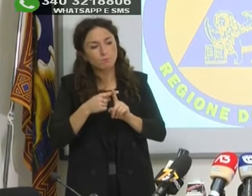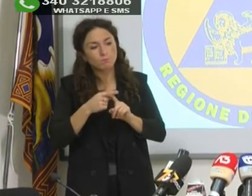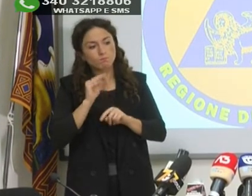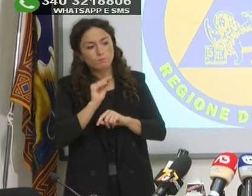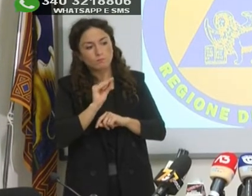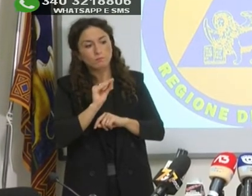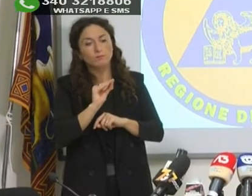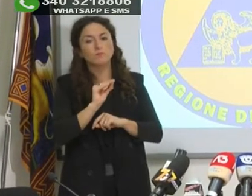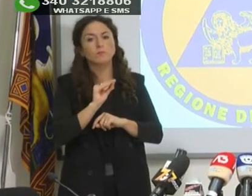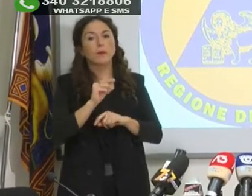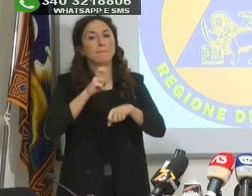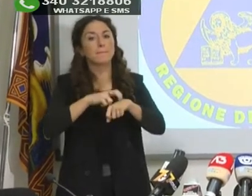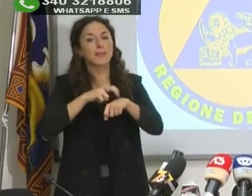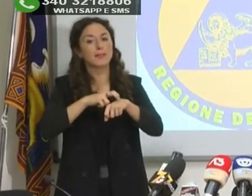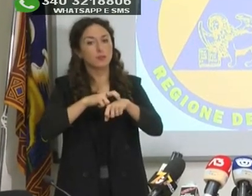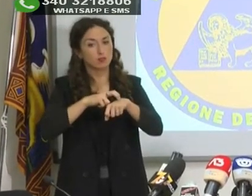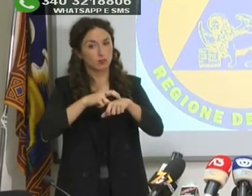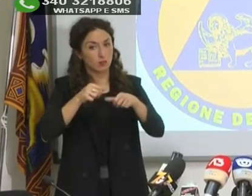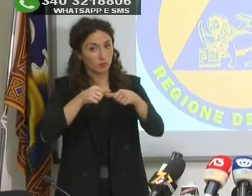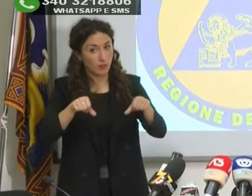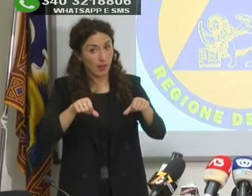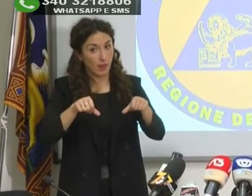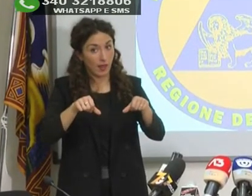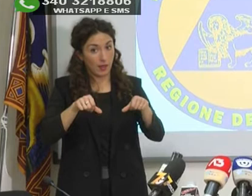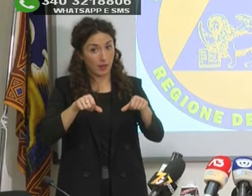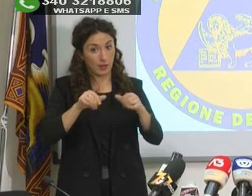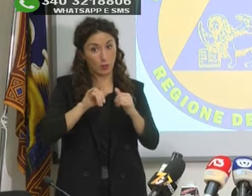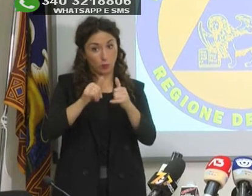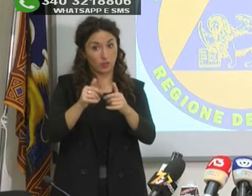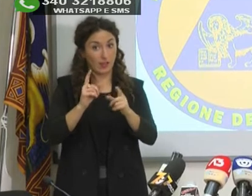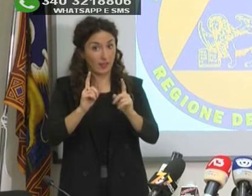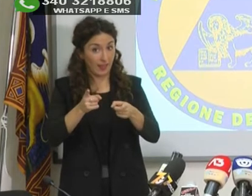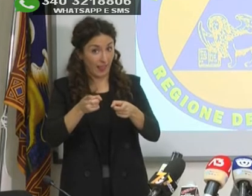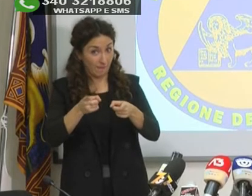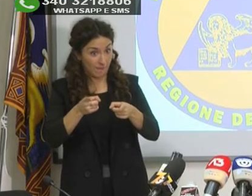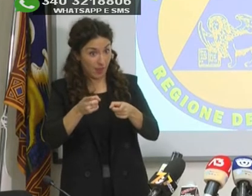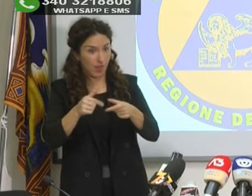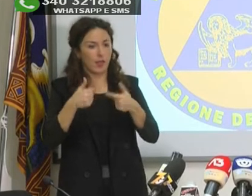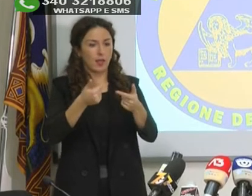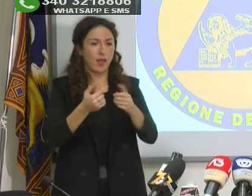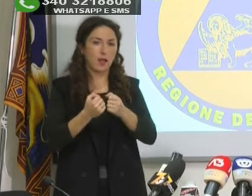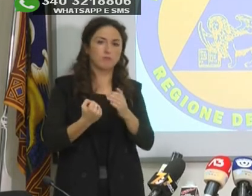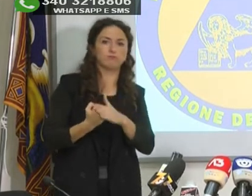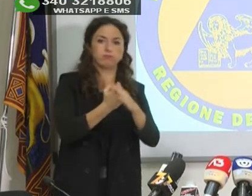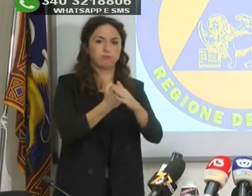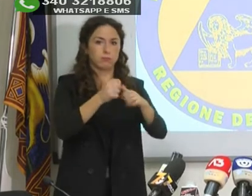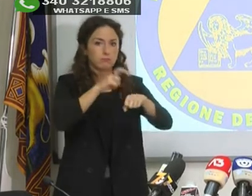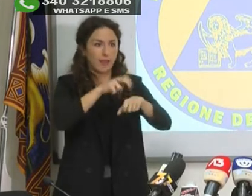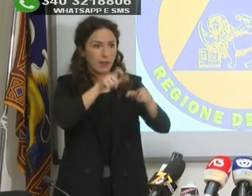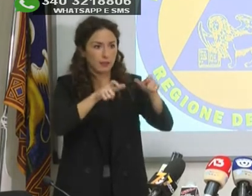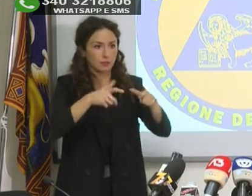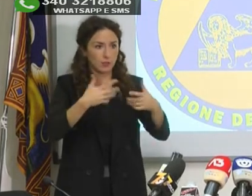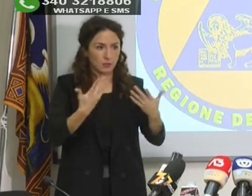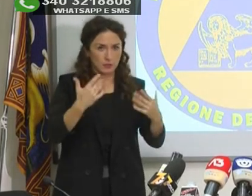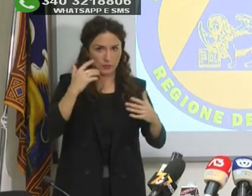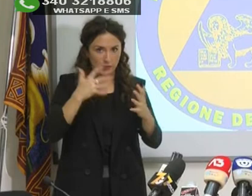nuovi medici di medicina generale in formazione che stanno per uscire e dare rinforzo ai medici che sono un po' in affanno.